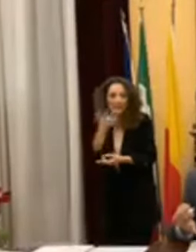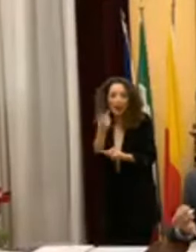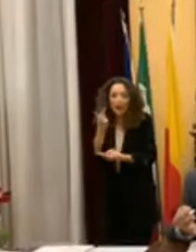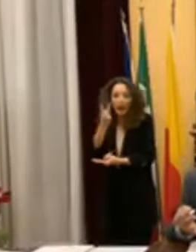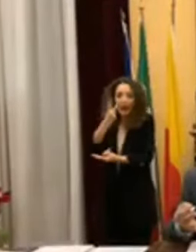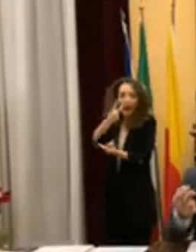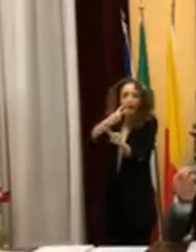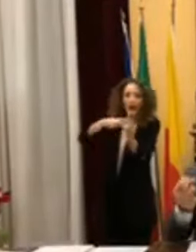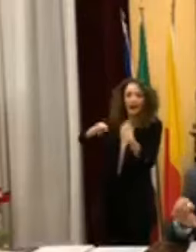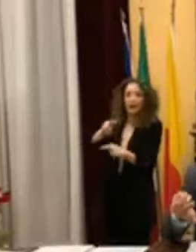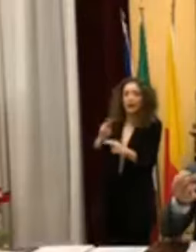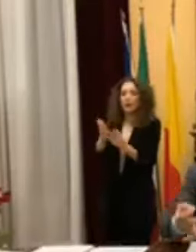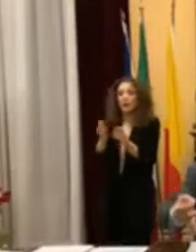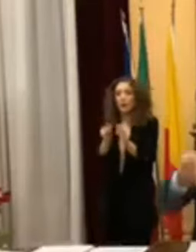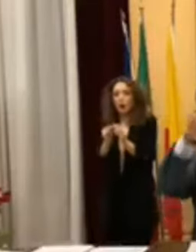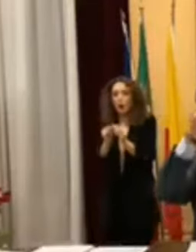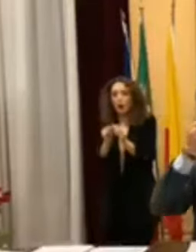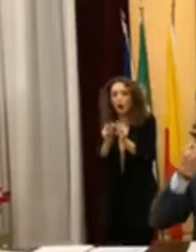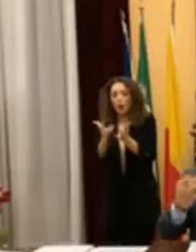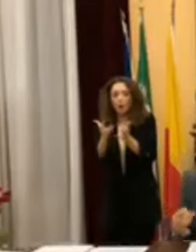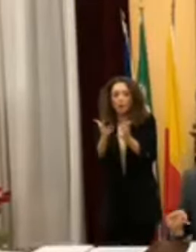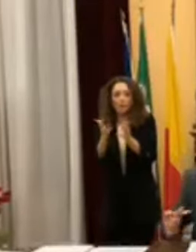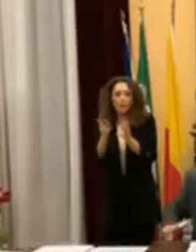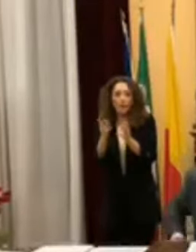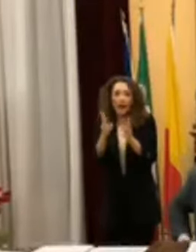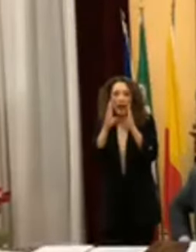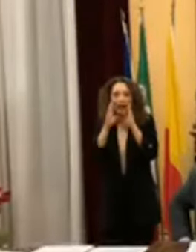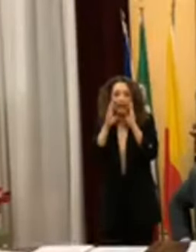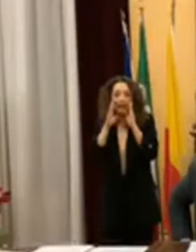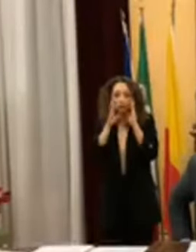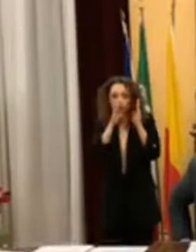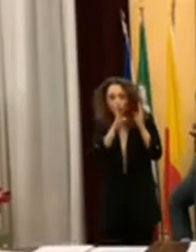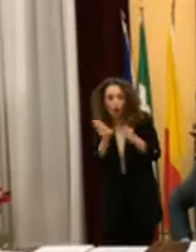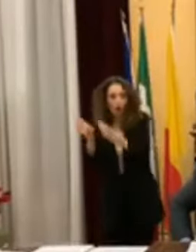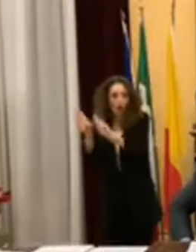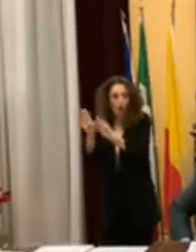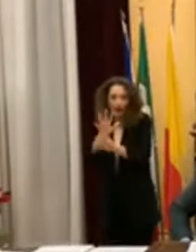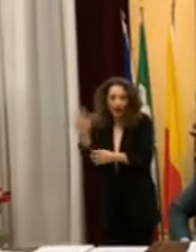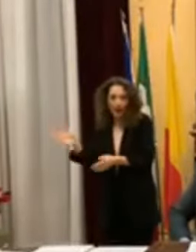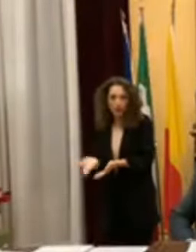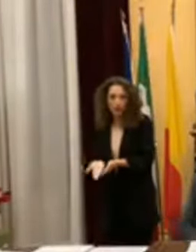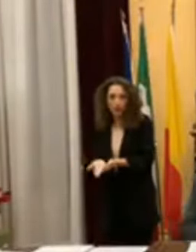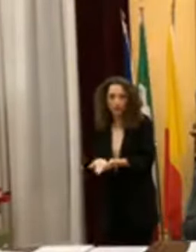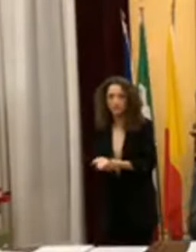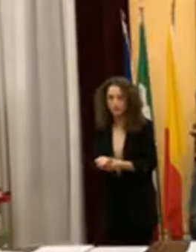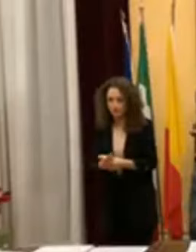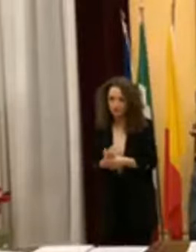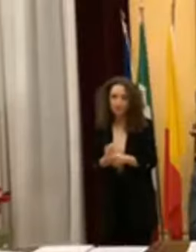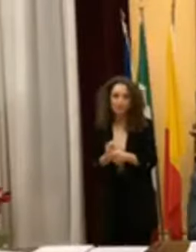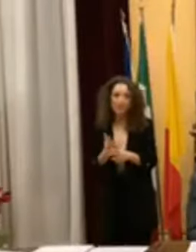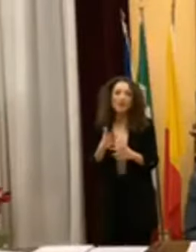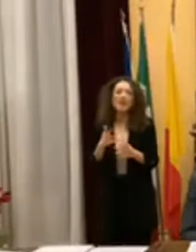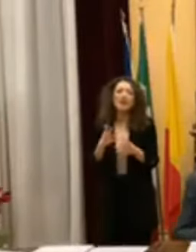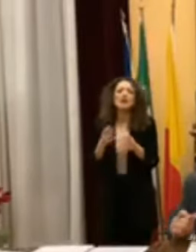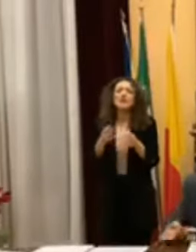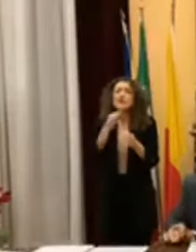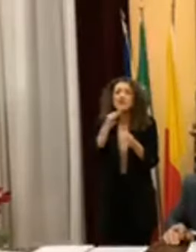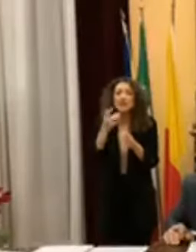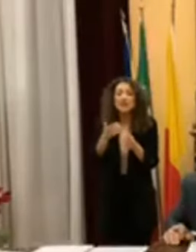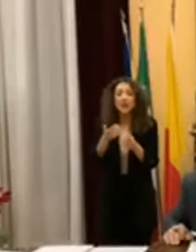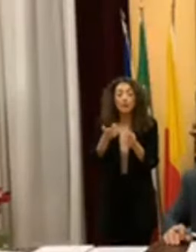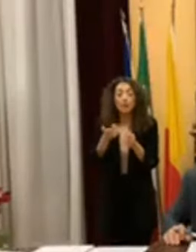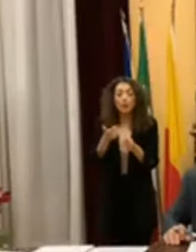quindi non prendere in considerazione quello che il sindaco di Messina, con